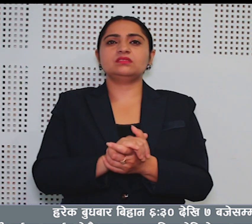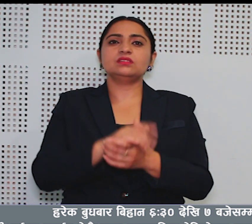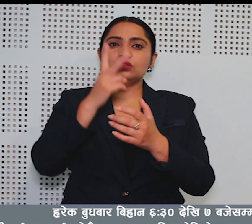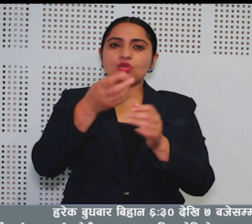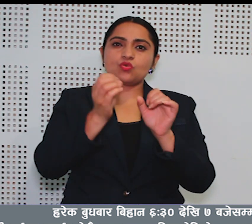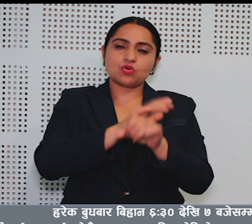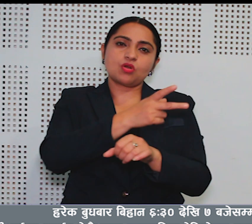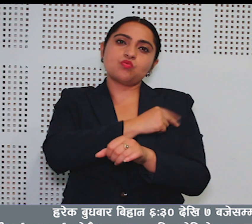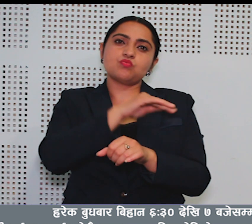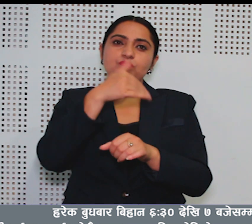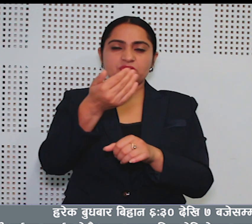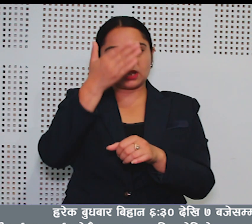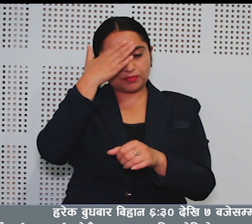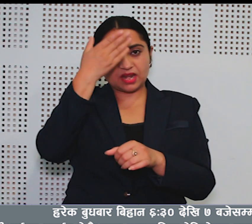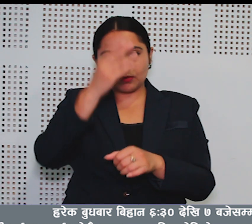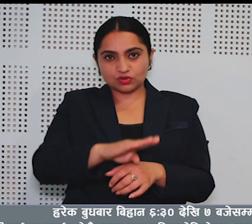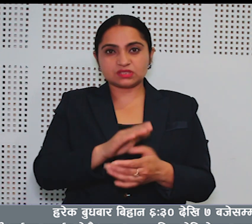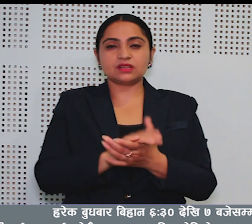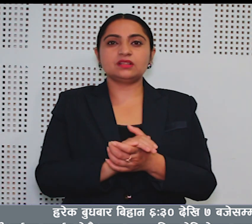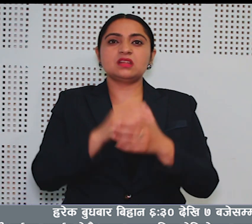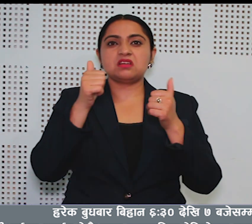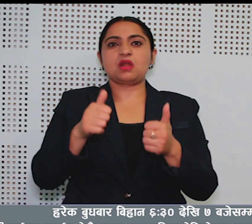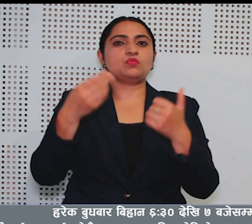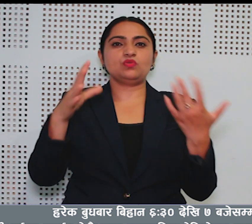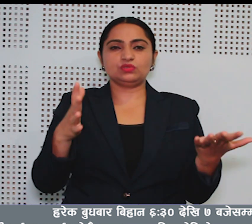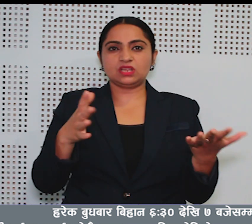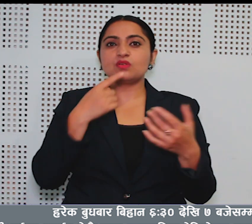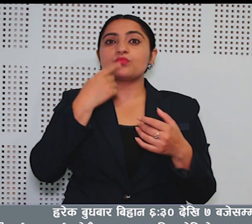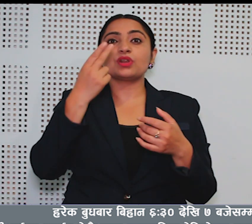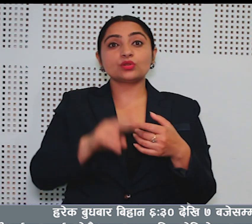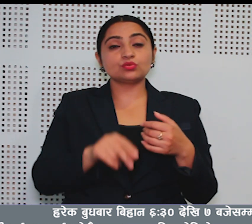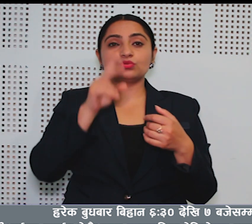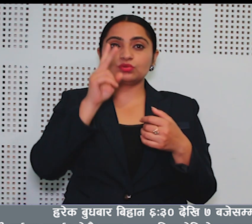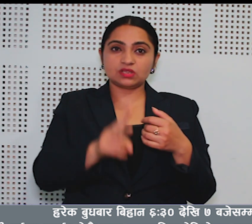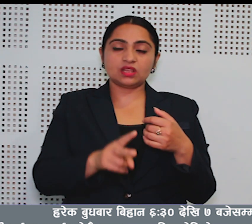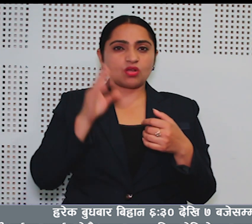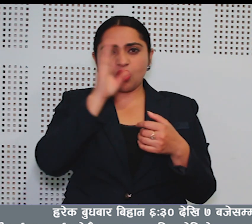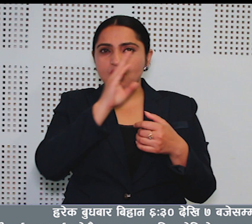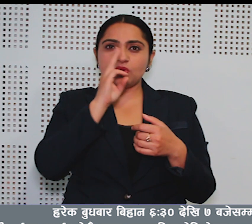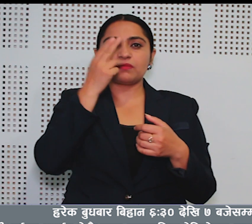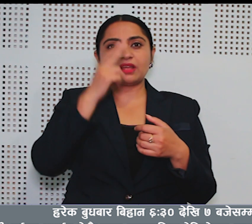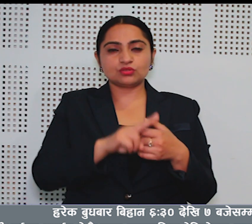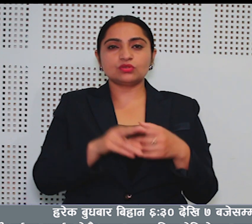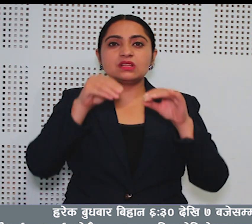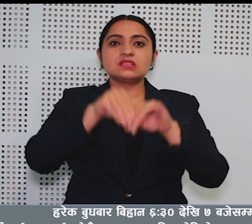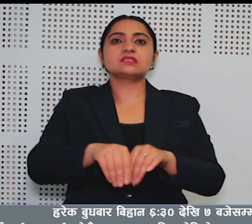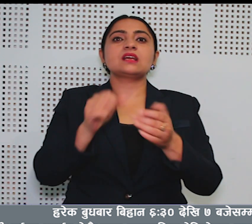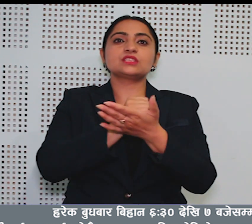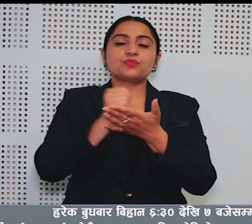सुई लगाएपछि बिमार हुन्छ अनि राम्रो हुँदैन भन्थे। त्यो भरममा थियो। अनि त्यो साझा पहल कार्यक्रम सुनेपछि